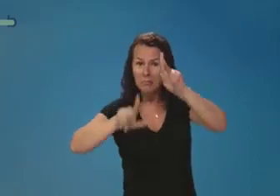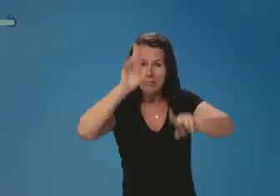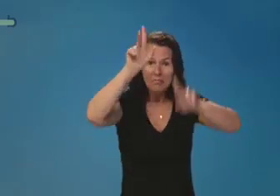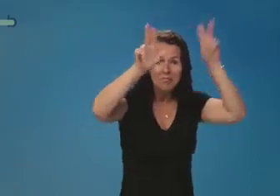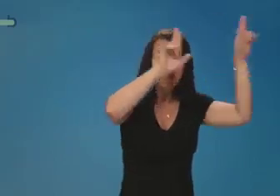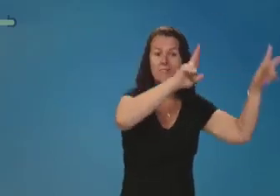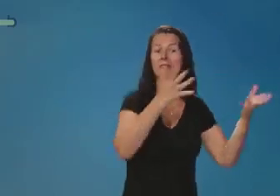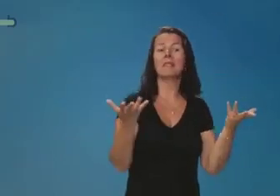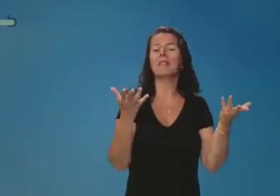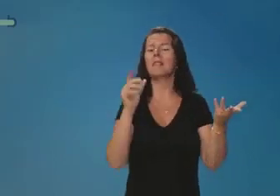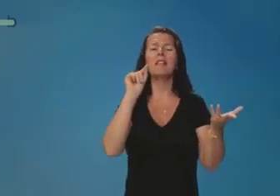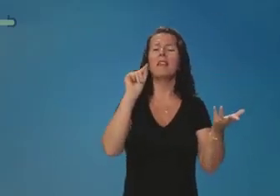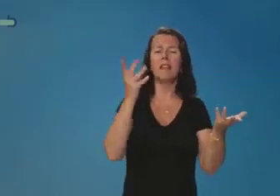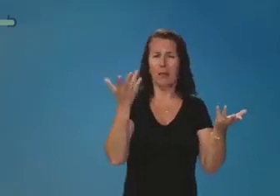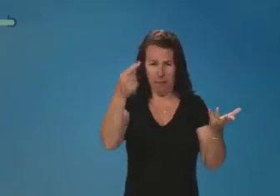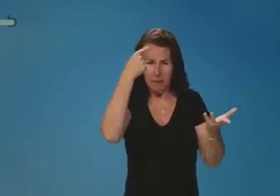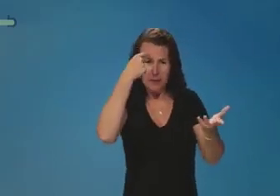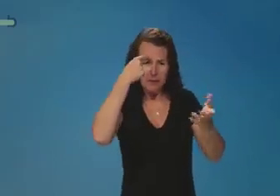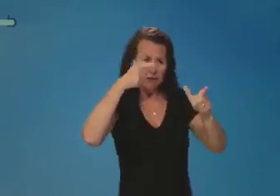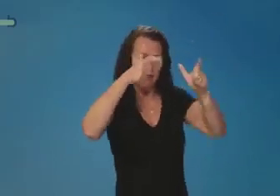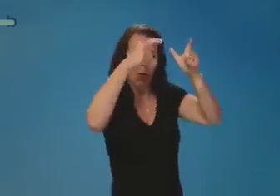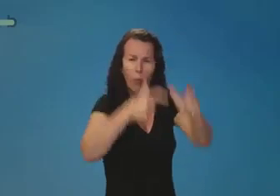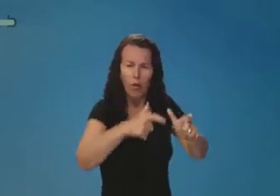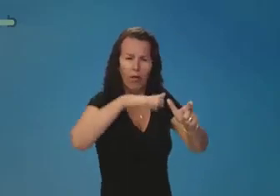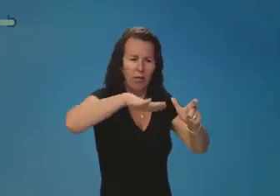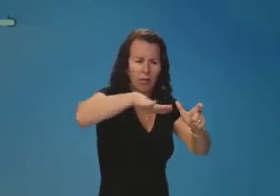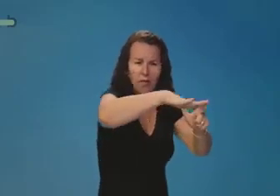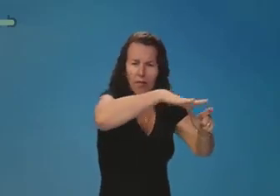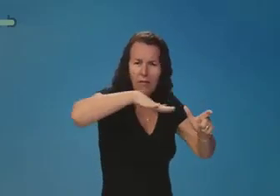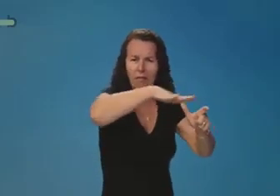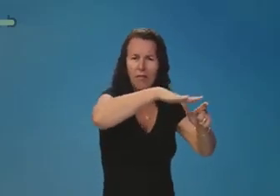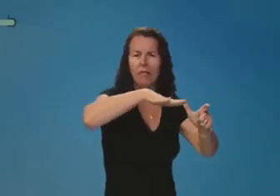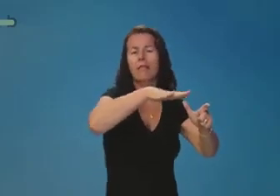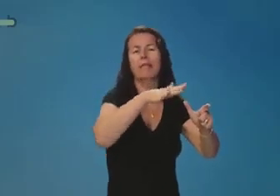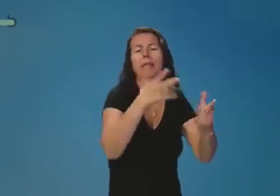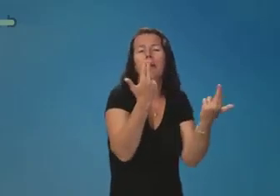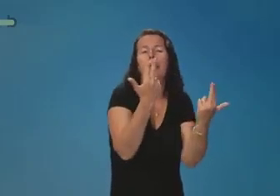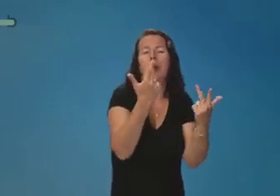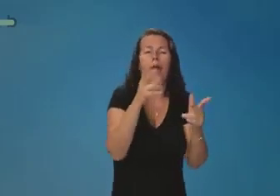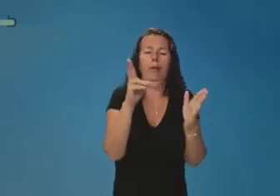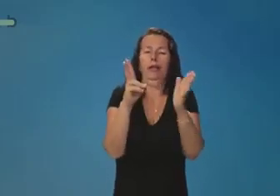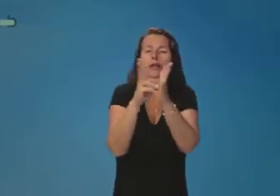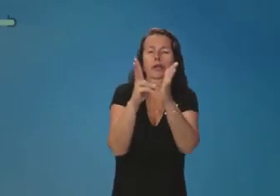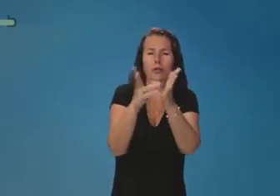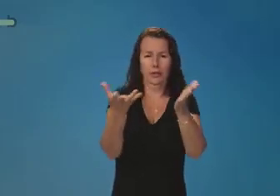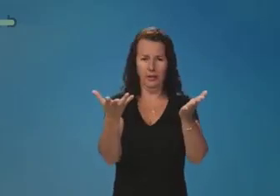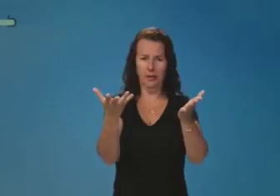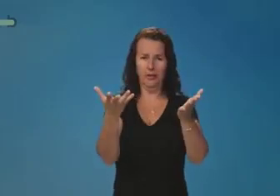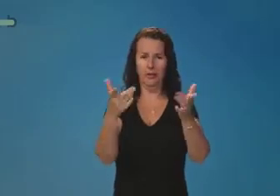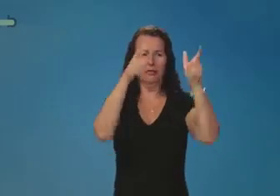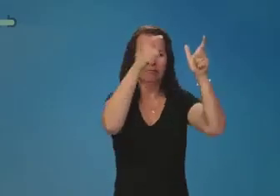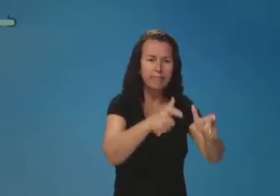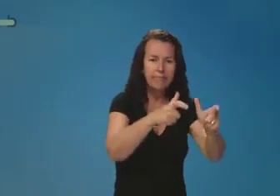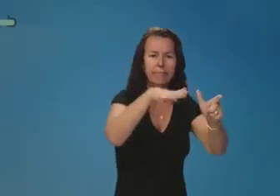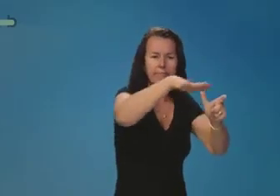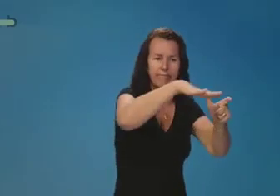línguas diferentes ou é a mesma língua nacional? Alguns podem pensar que essa língua está restrita a um território, como no